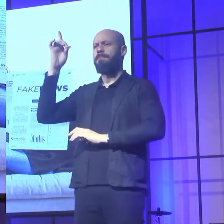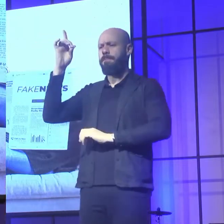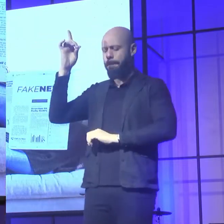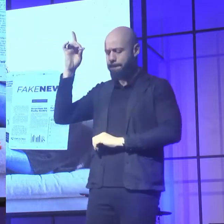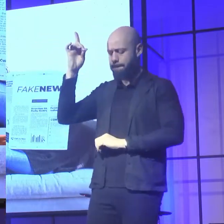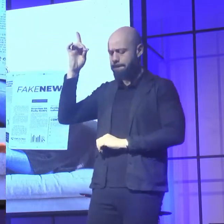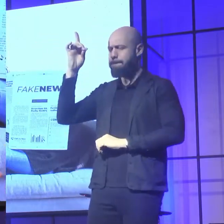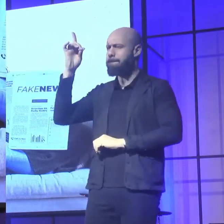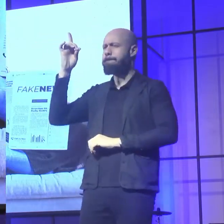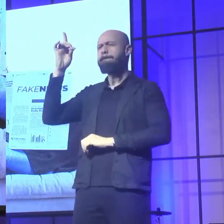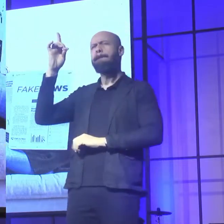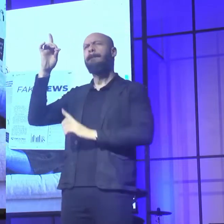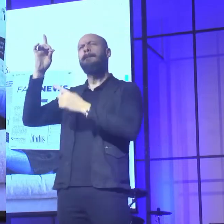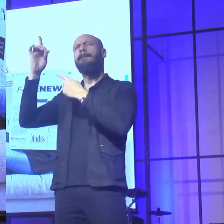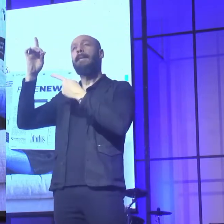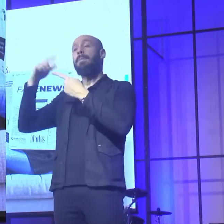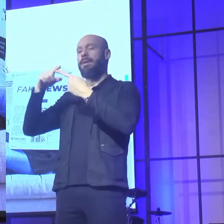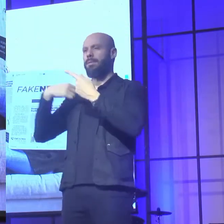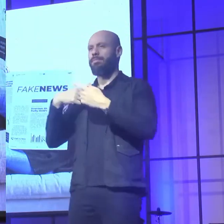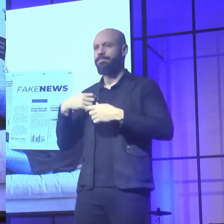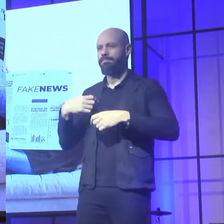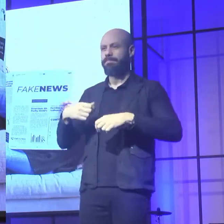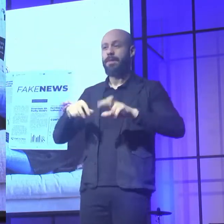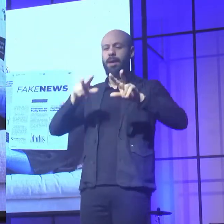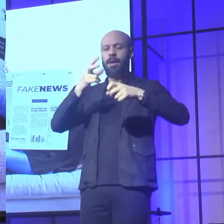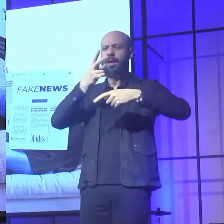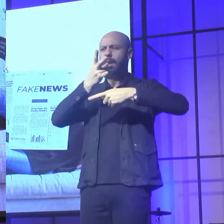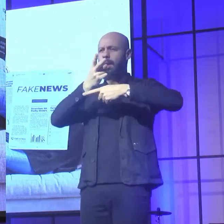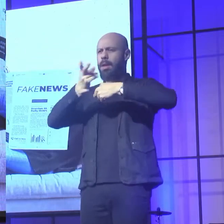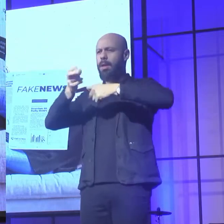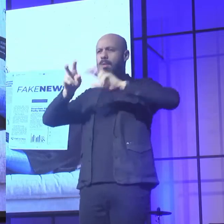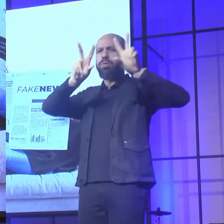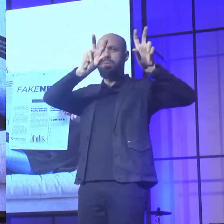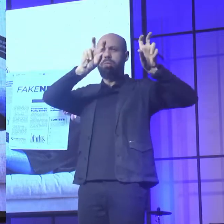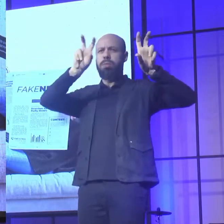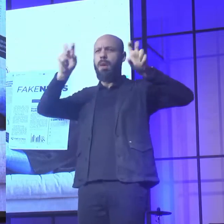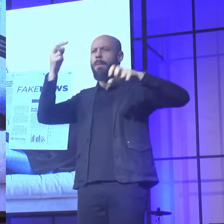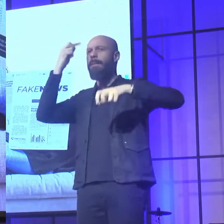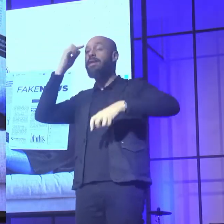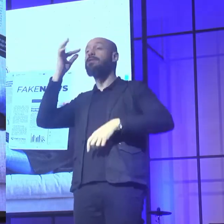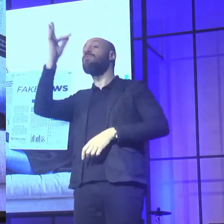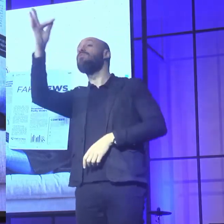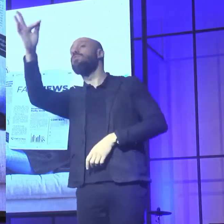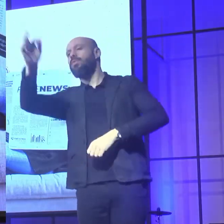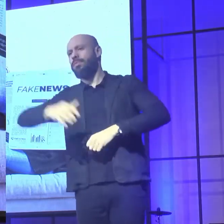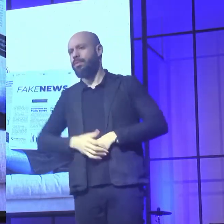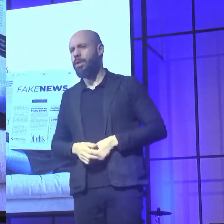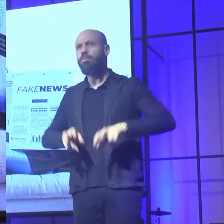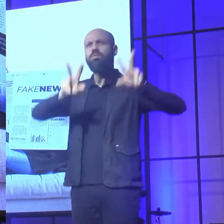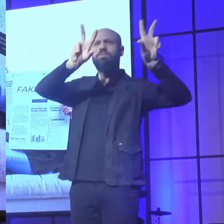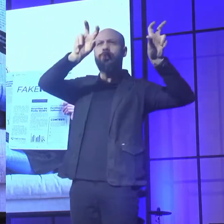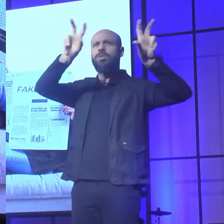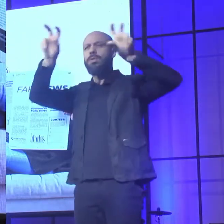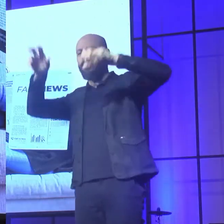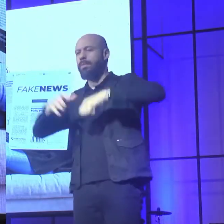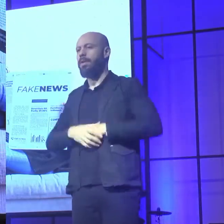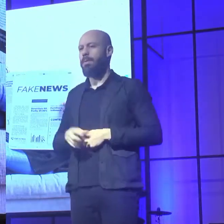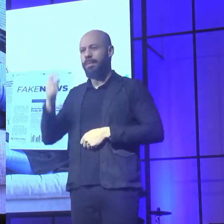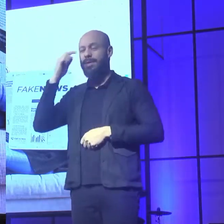E estamos em uma série de mensagens, Pense no Futuro. Eu fico imaginando o coração desses pais